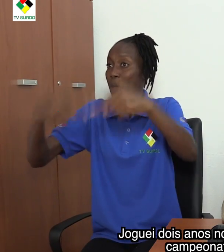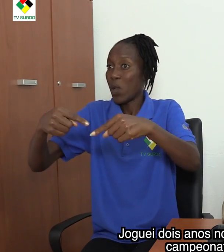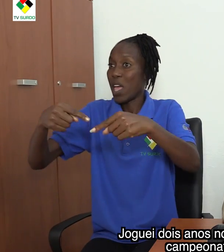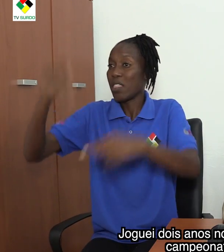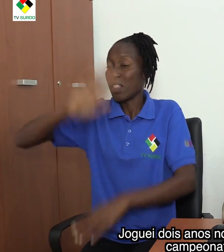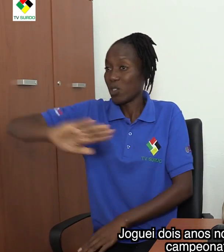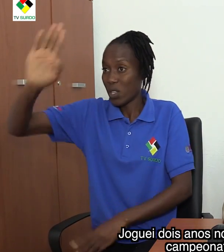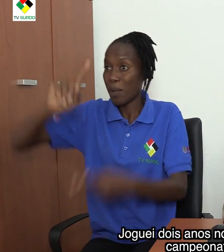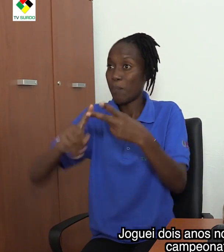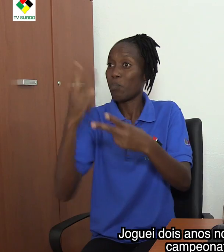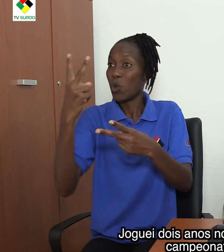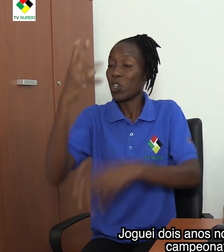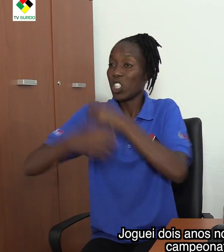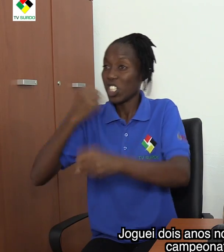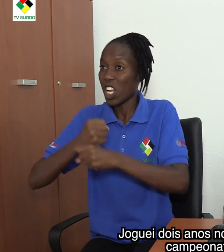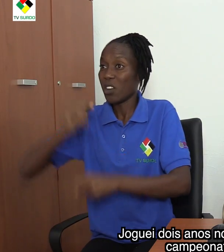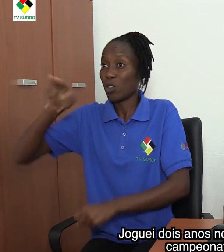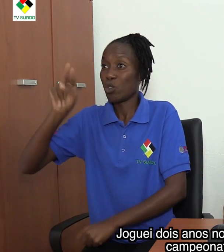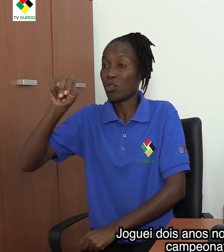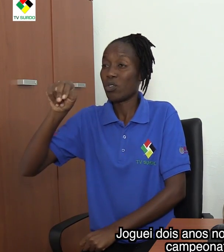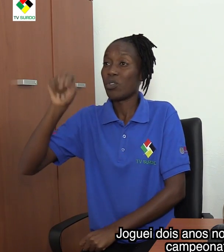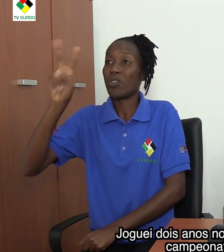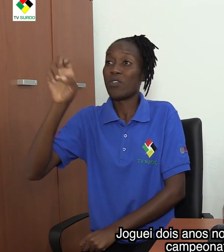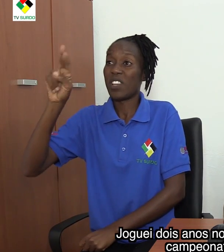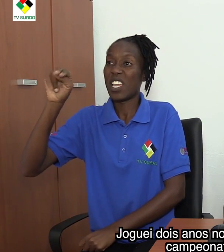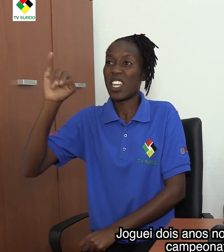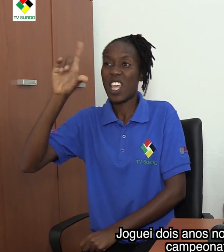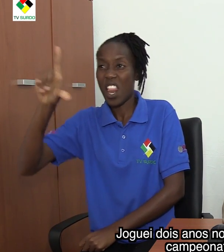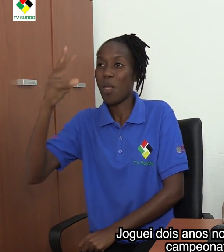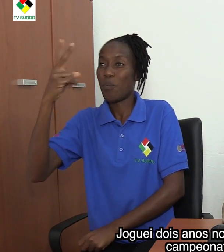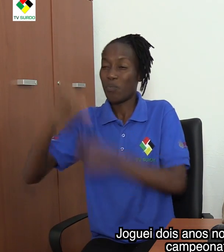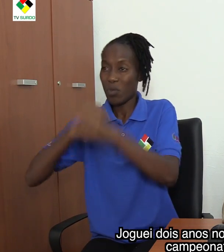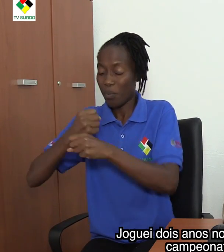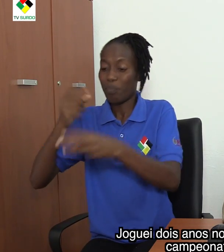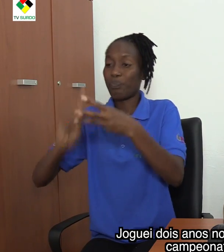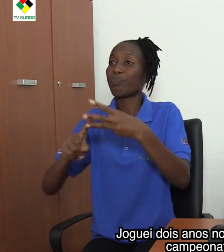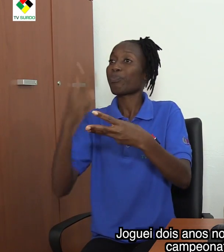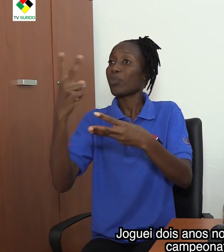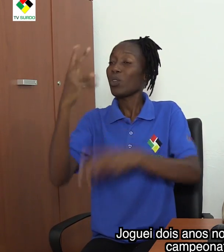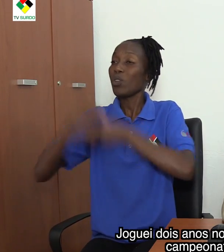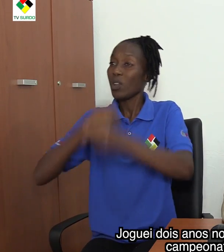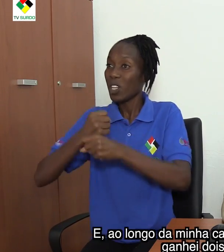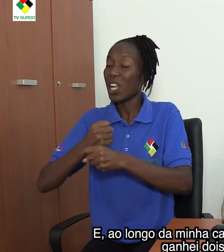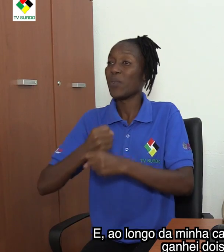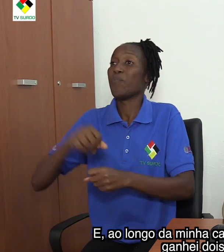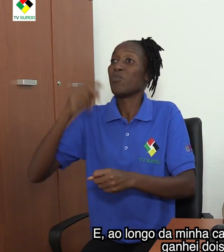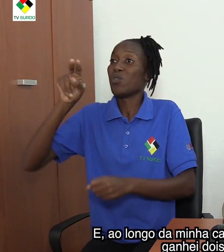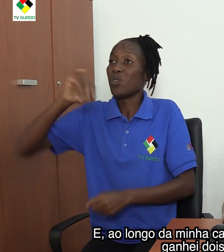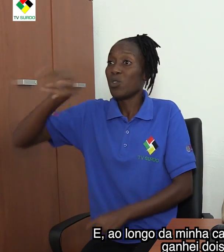Joguei dois anos nos juvenis, ganhei dois campeonatos nacionais. Joguei dois anos nos juniões, ganhei dois campeonatos nacionais.